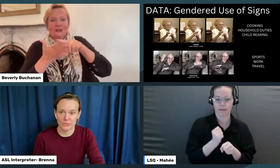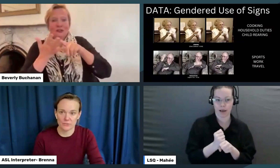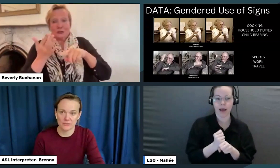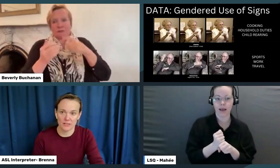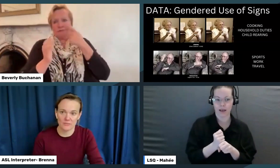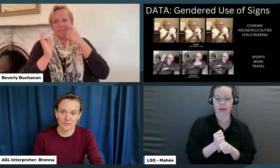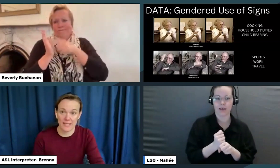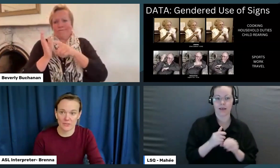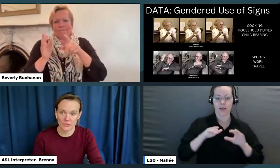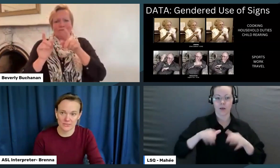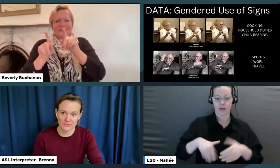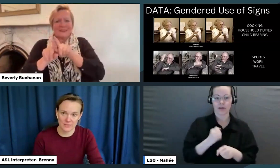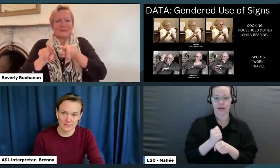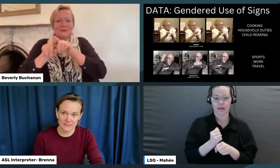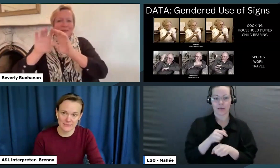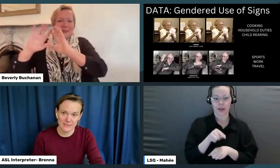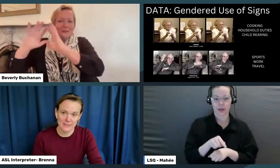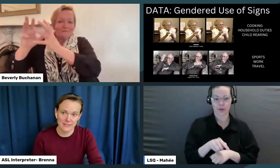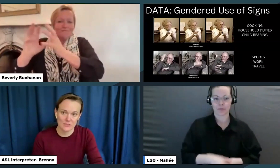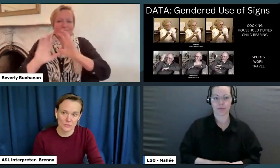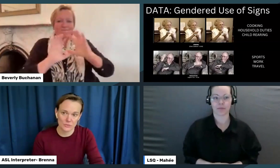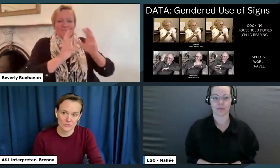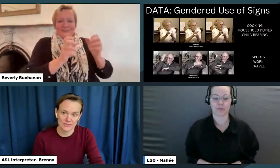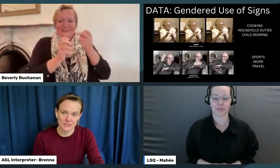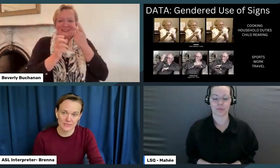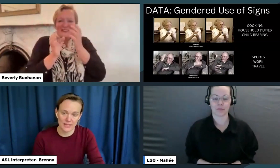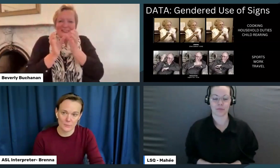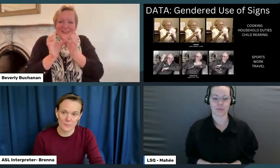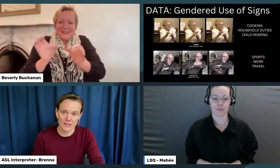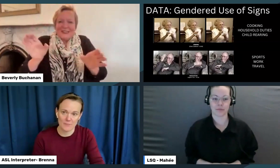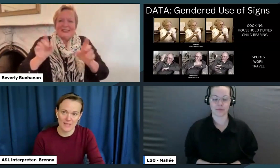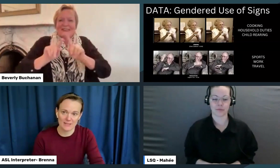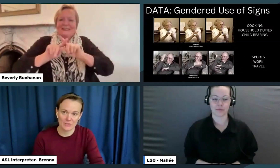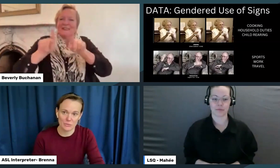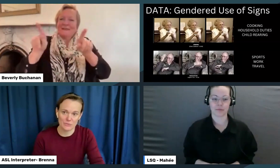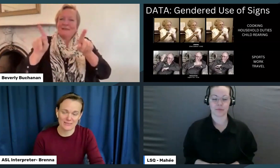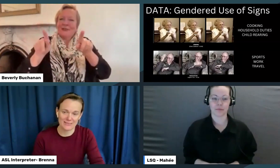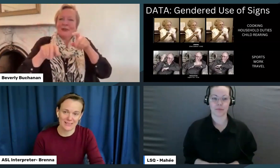utilisation significative en matière du genre. Les hommes et les femmes utilisent différents signes.